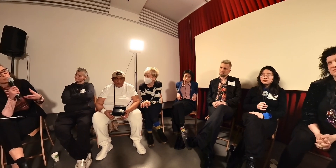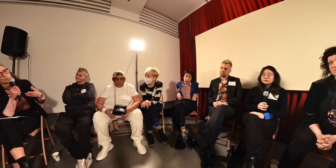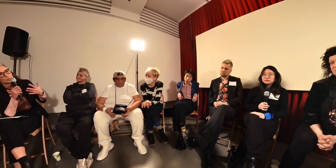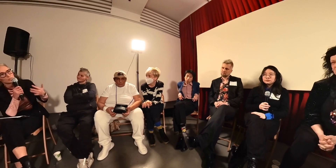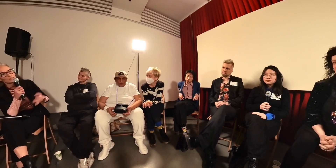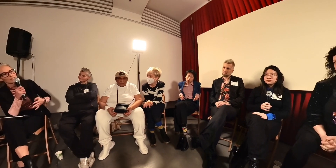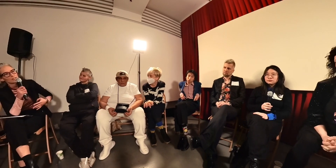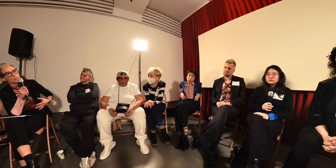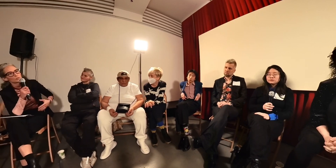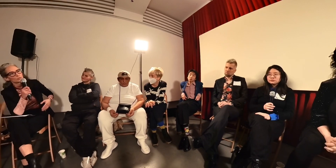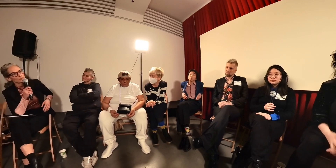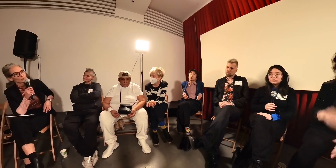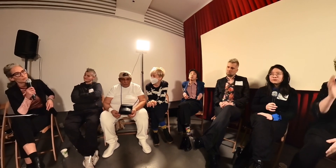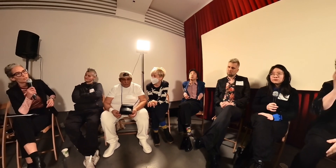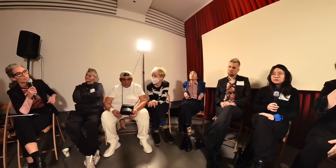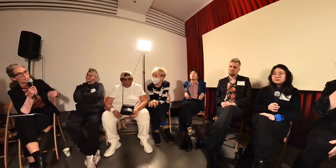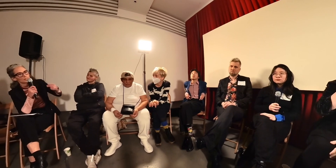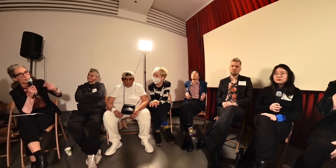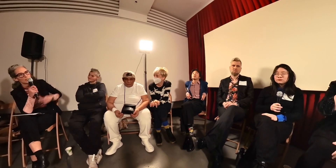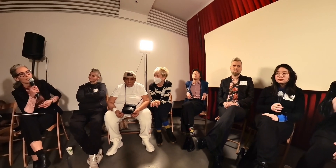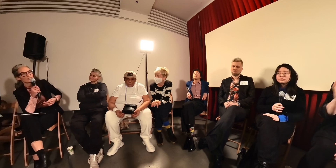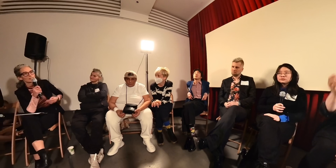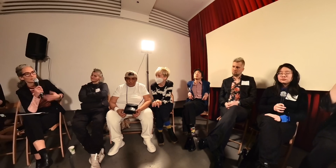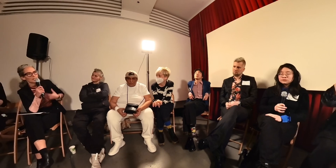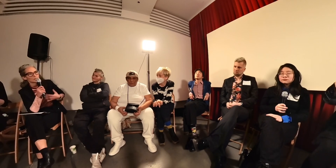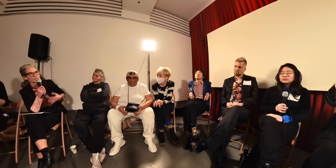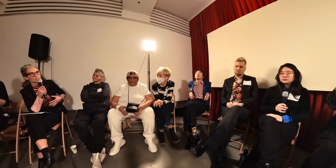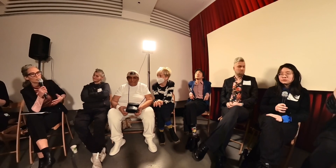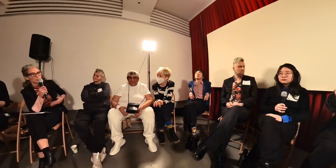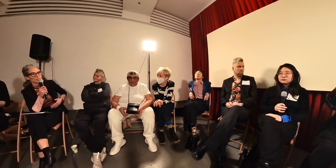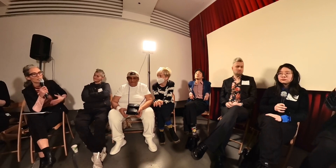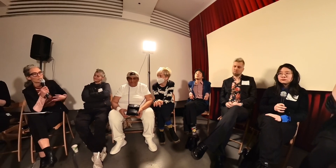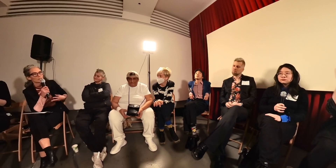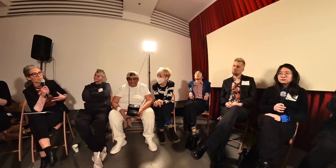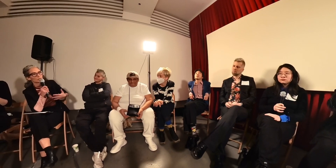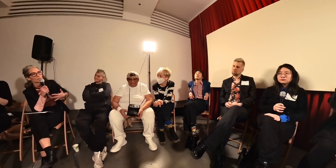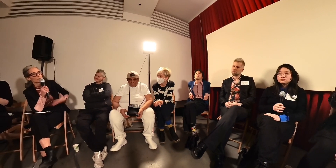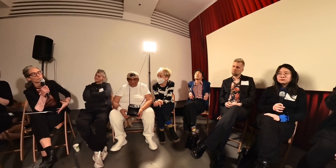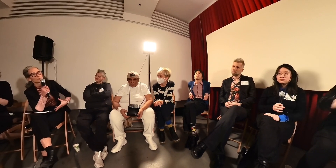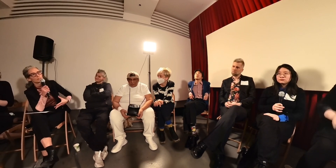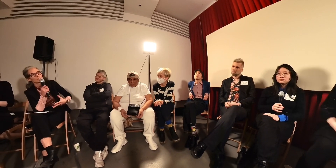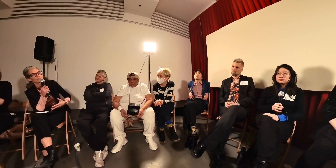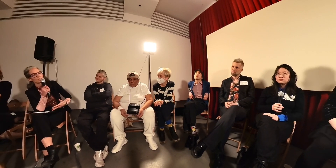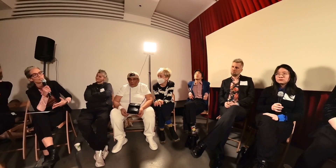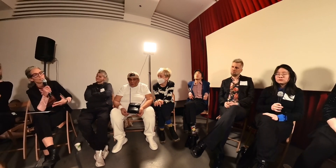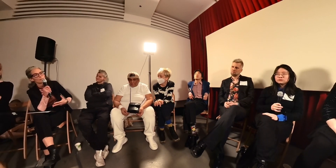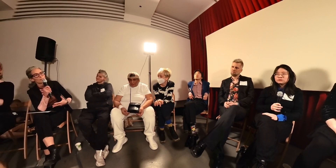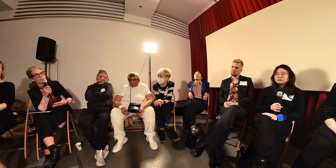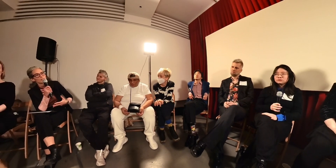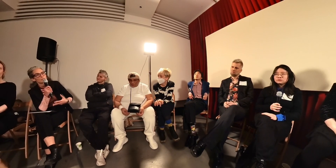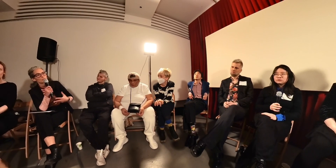teoreticky přemítala o tom, co to jako vlastně dělá s náma, s naším myšlením a jak to jako strukturuje